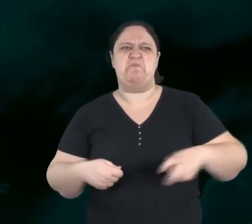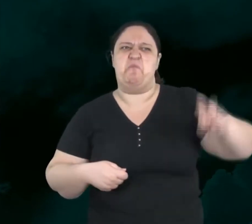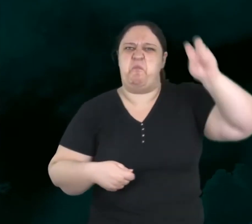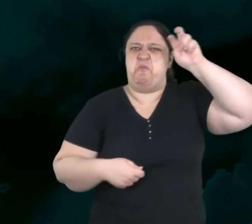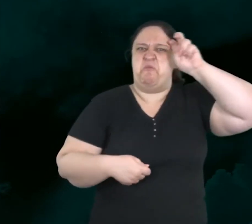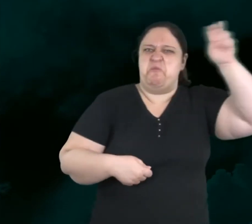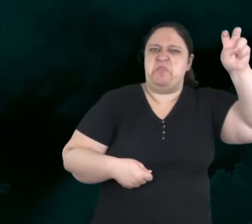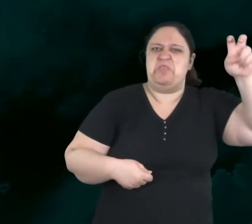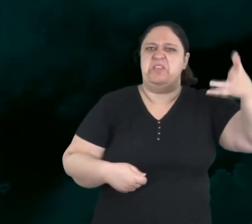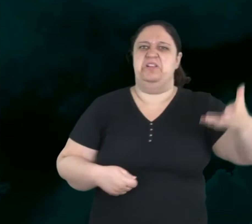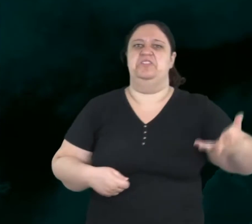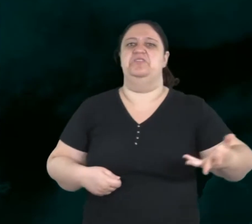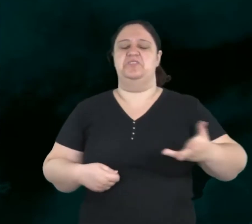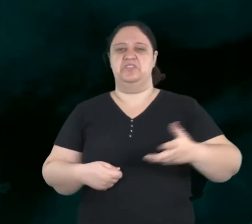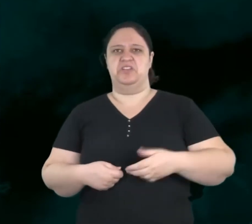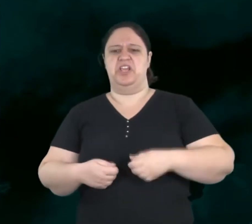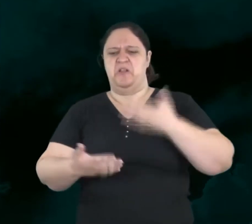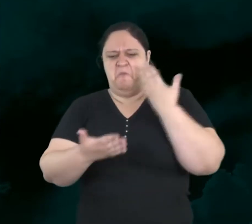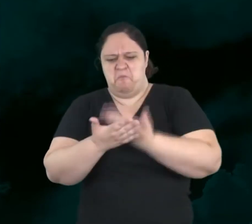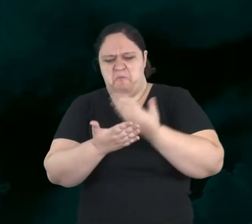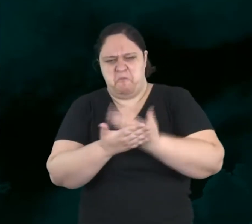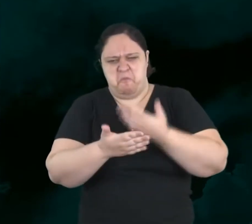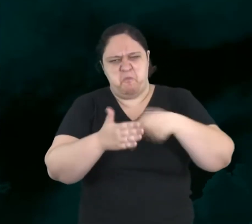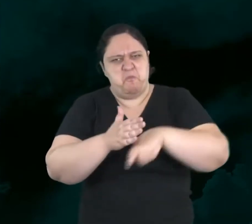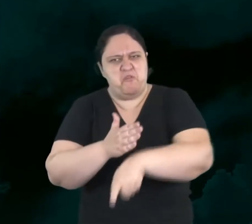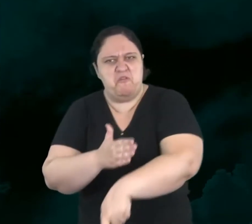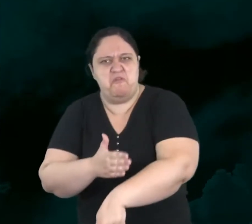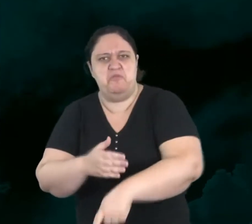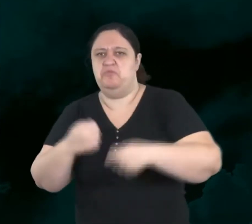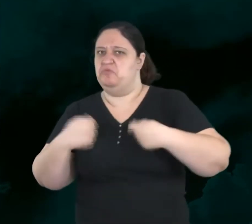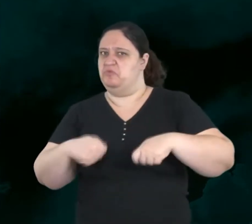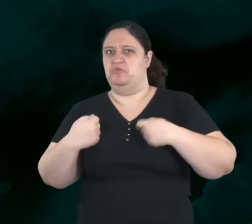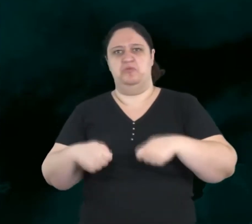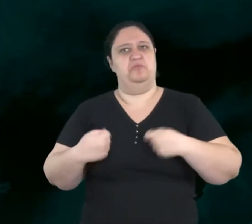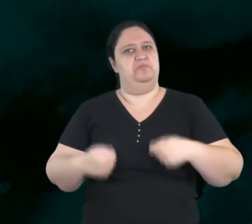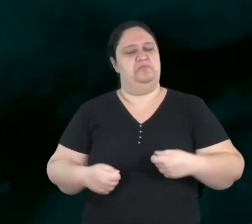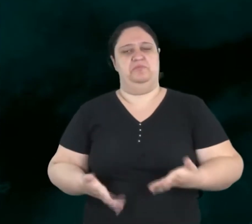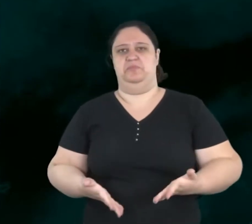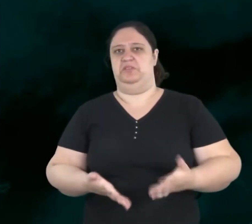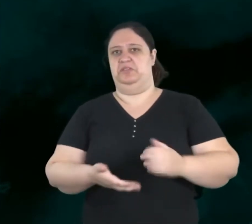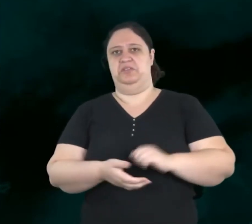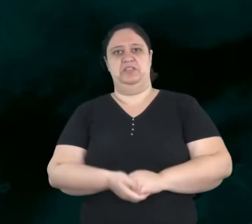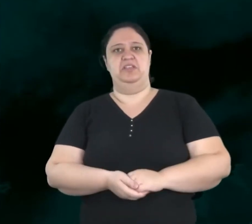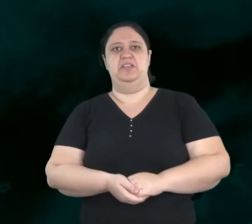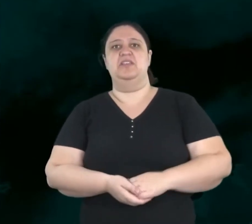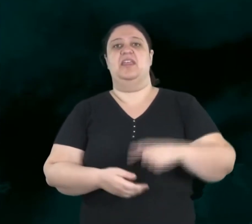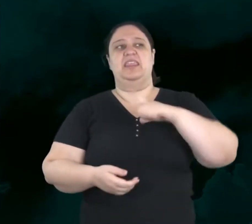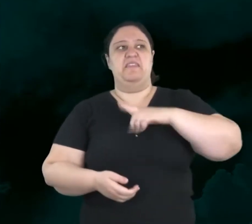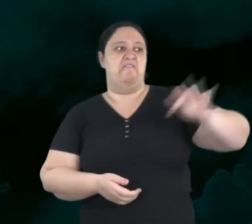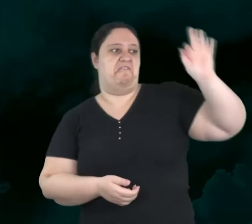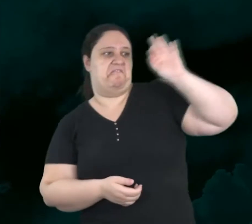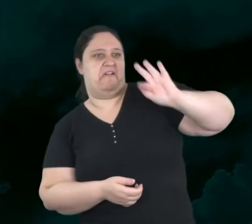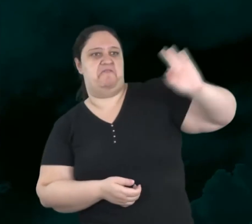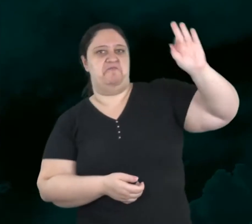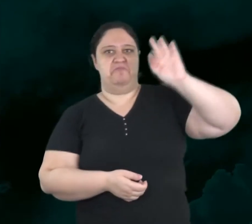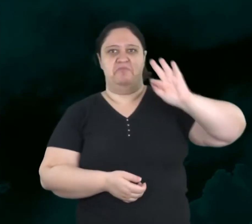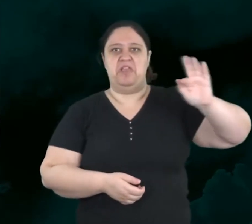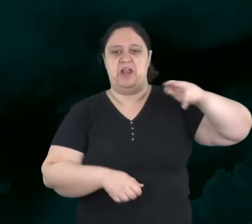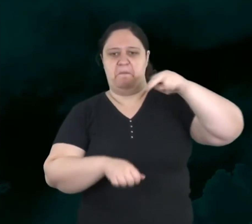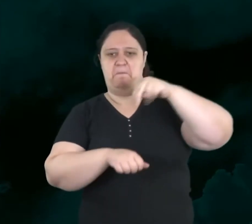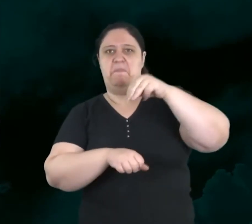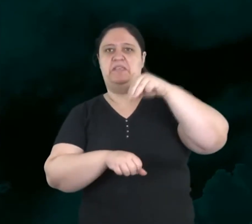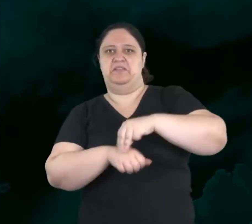para recebê-la, não precisa ter alta educação, não precisa se formar na faculdade, não precisa